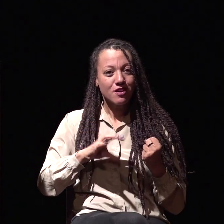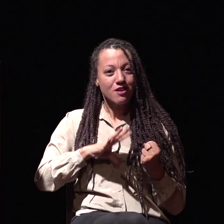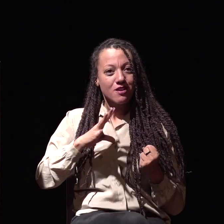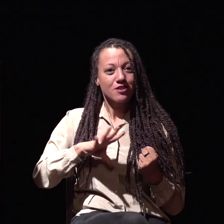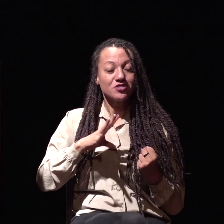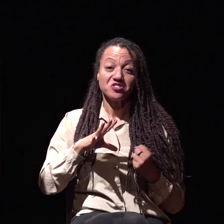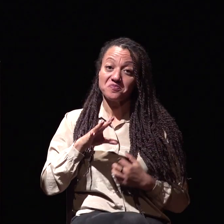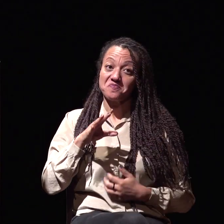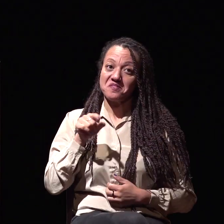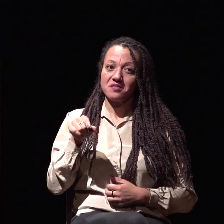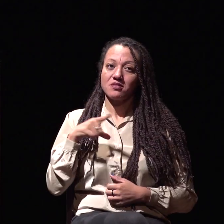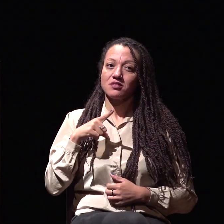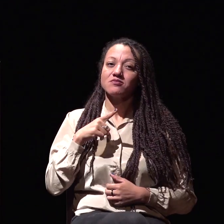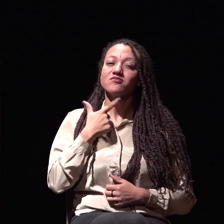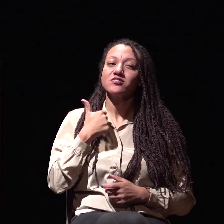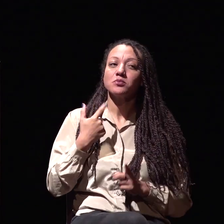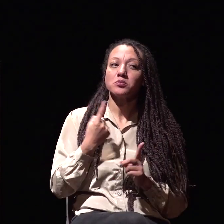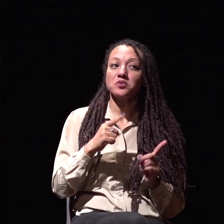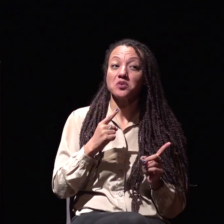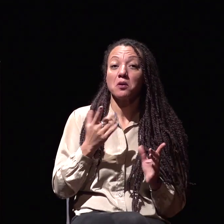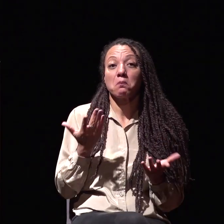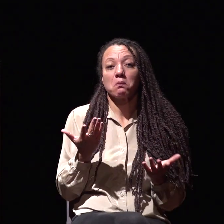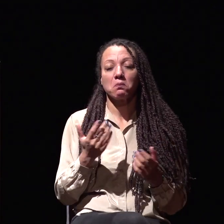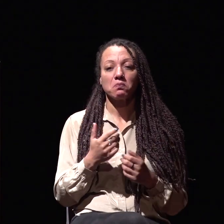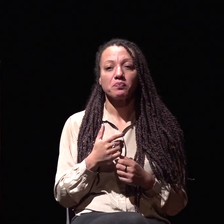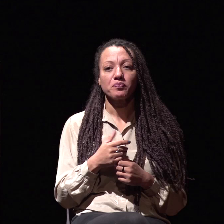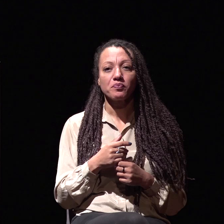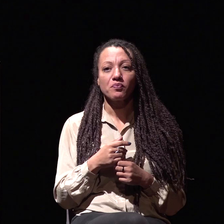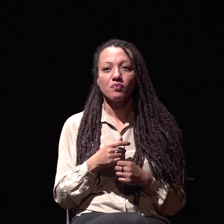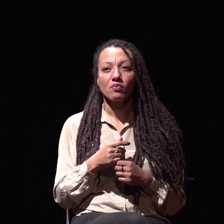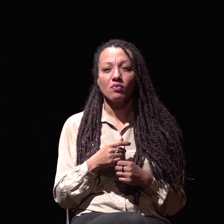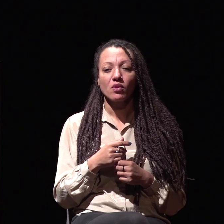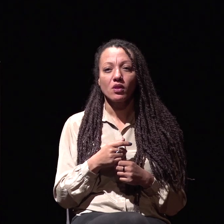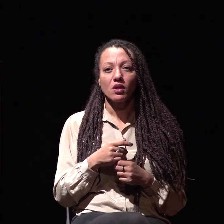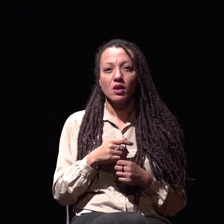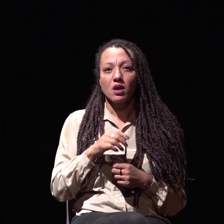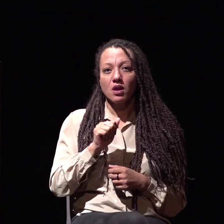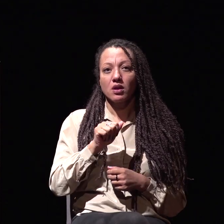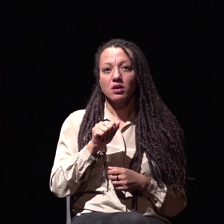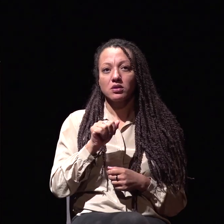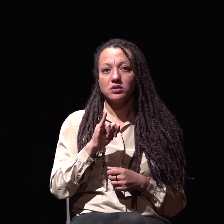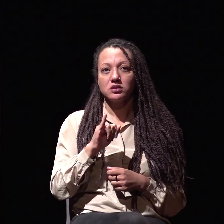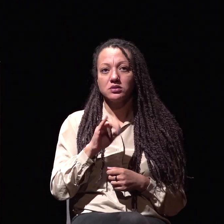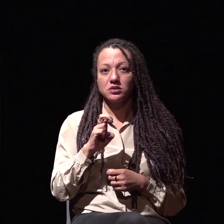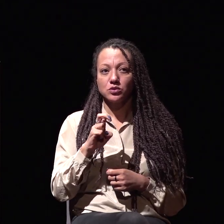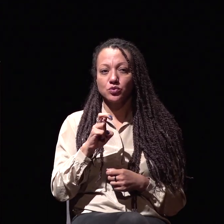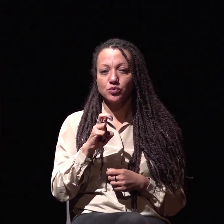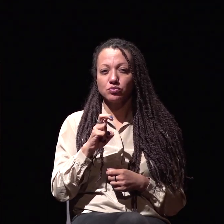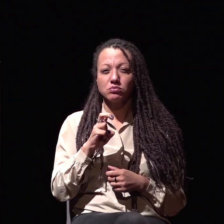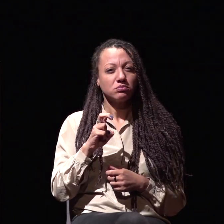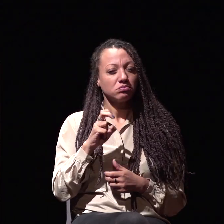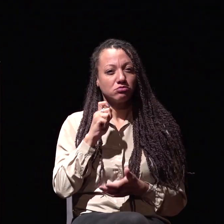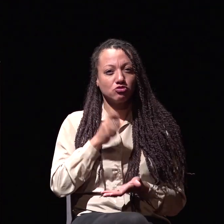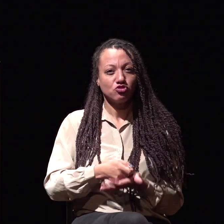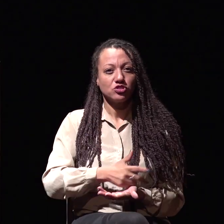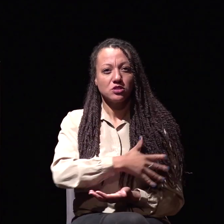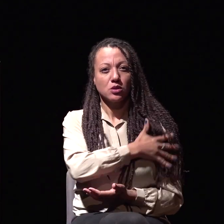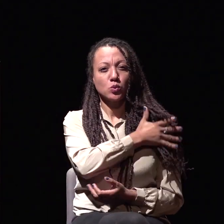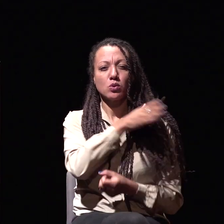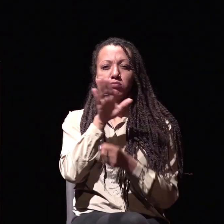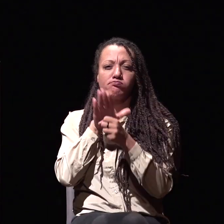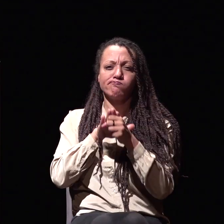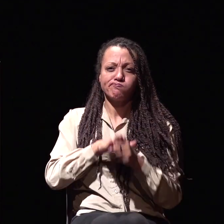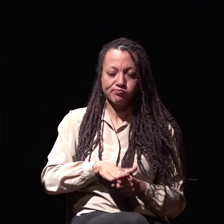uma provocação. Poucos meses depois da instauração do AI-5, o ato institucional cuja sombra repressiva